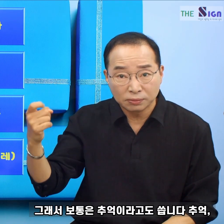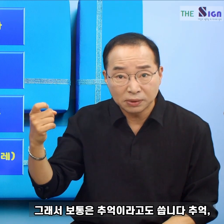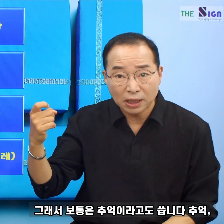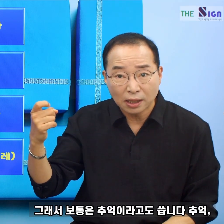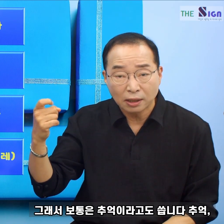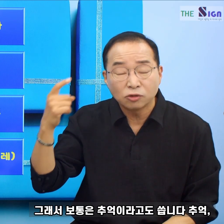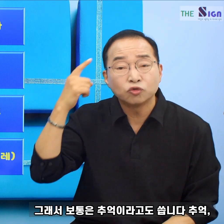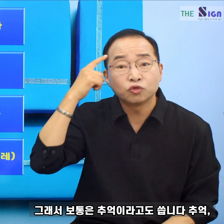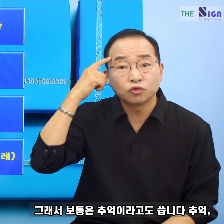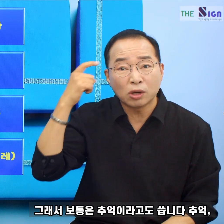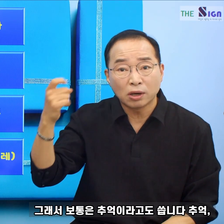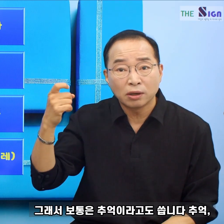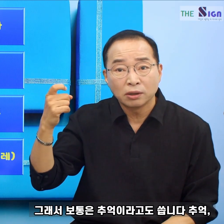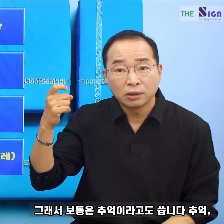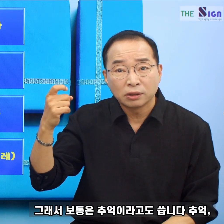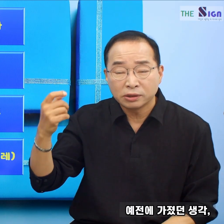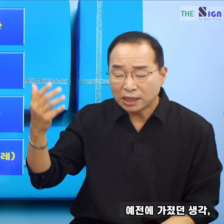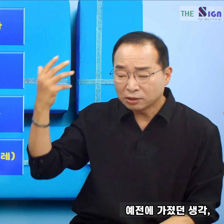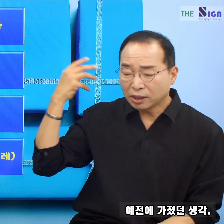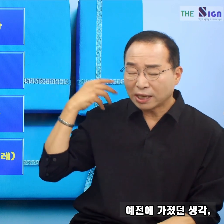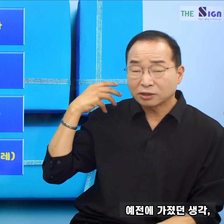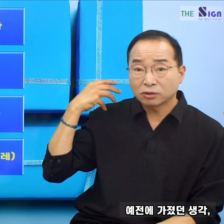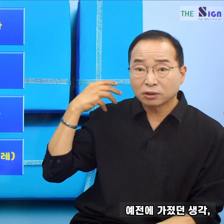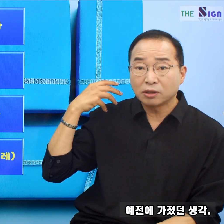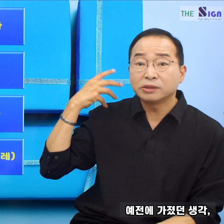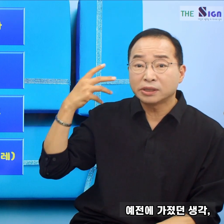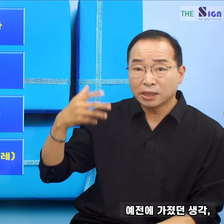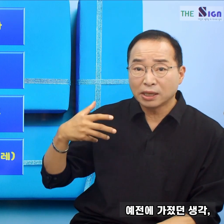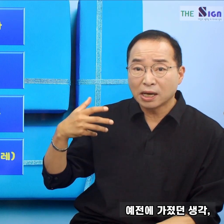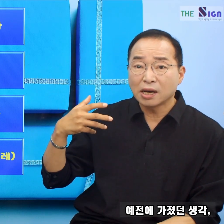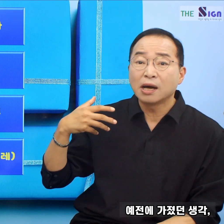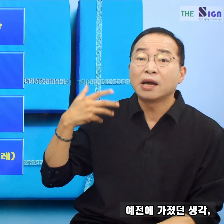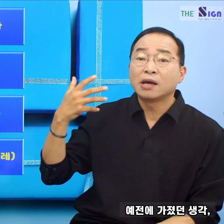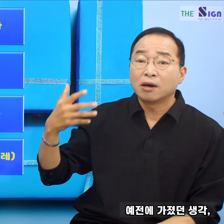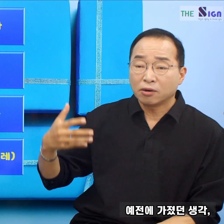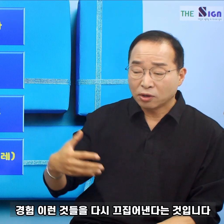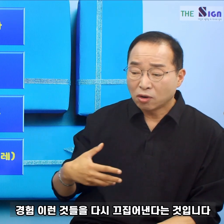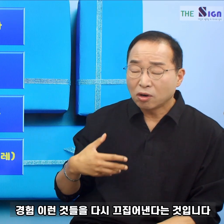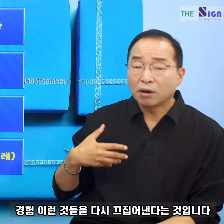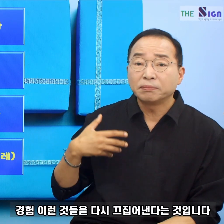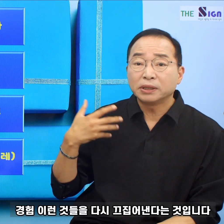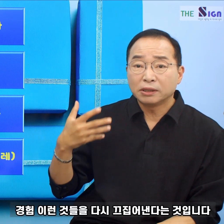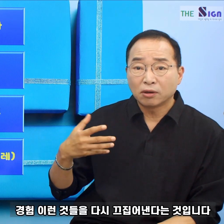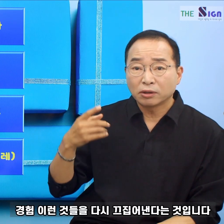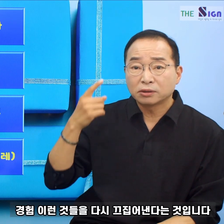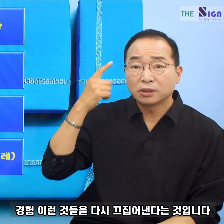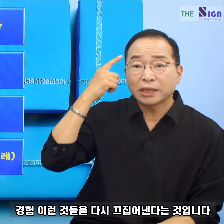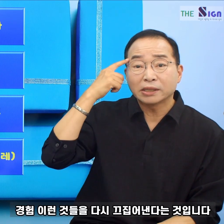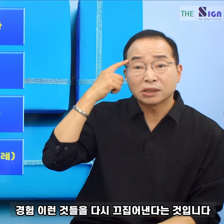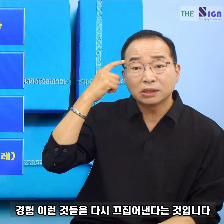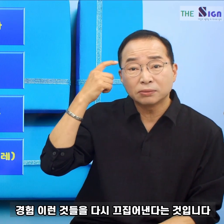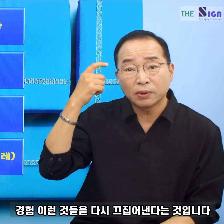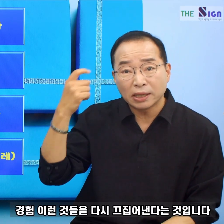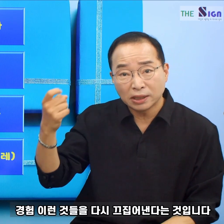씁니다. 추억. 그리고 예전에 가졌던 생각, 경험, 이런 것들을 다시 끄집어낸다라는